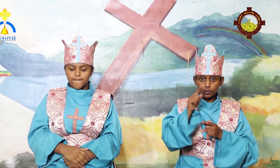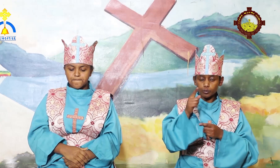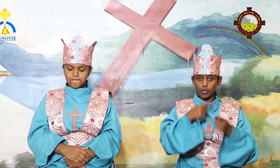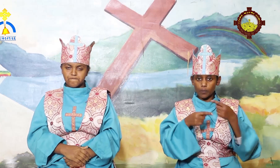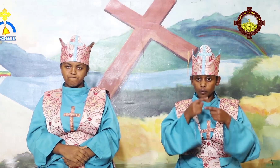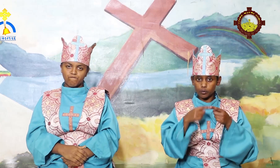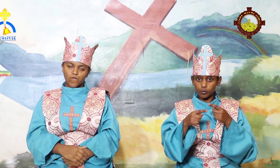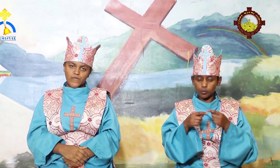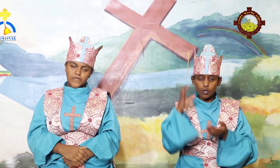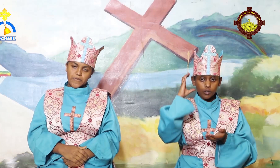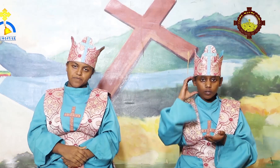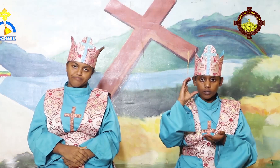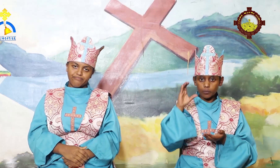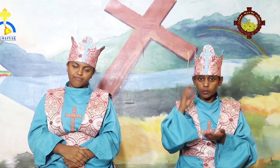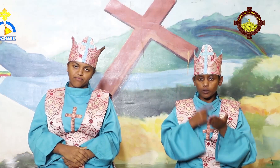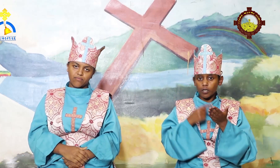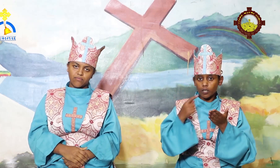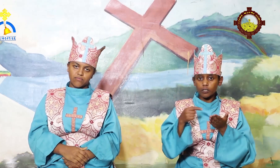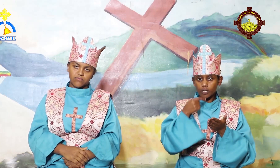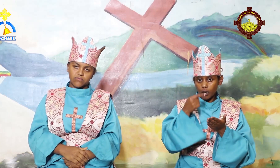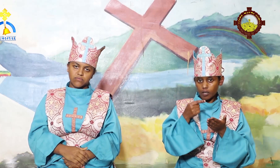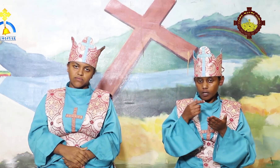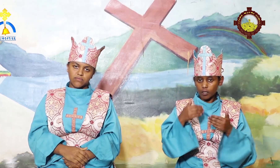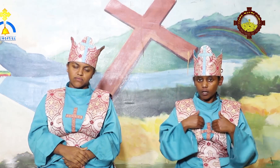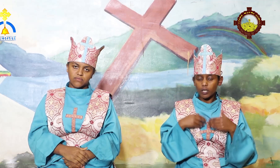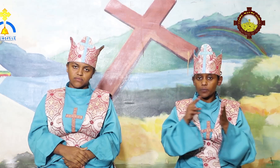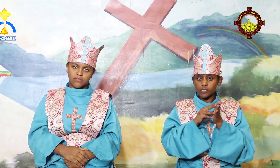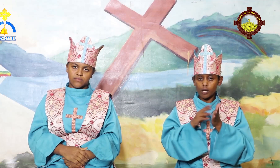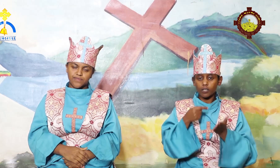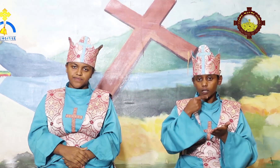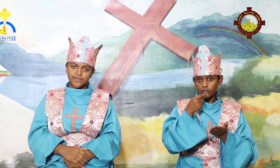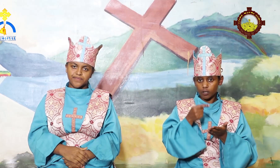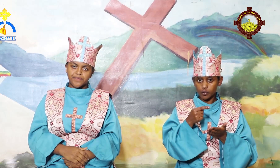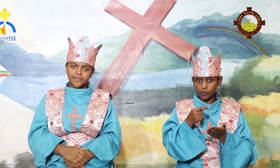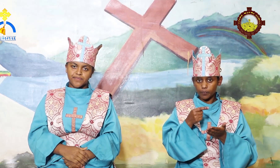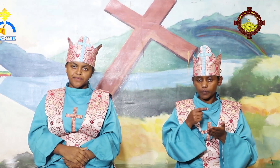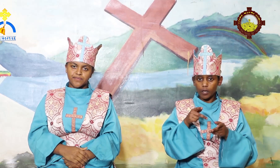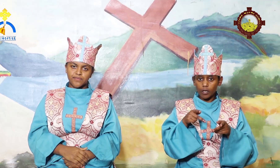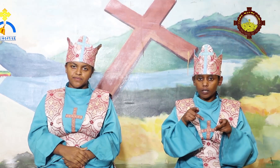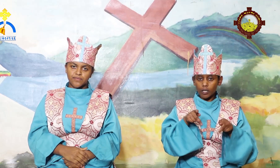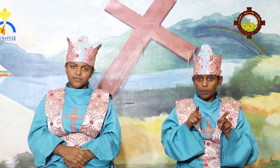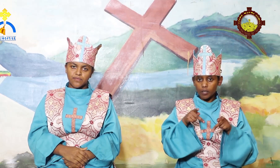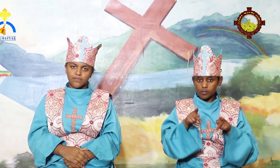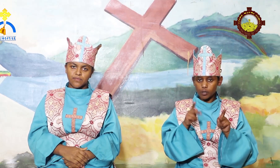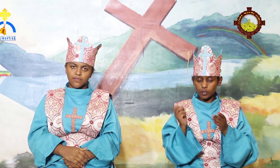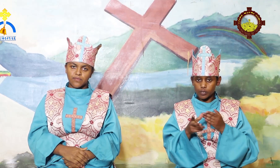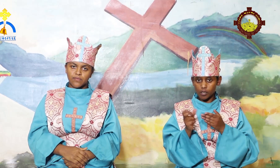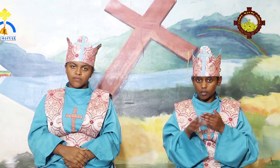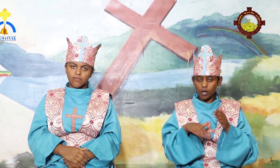ከያገሩ ወደ እርሱ የመጡትም ሲያዳምጡት እንዲህ ያለ ምሳሌ ነገራቸው።